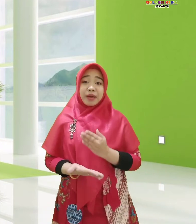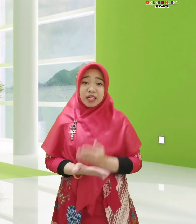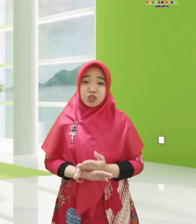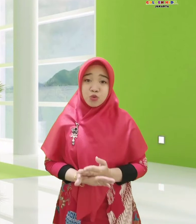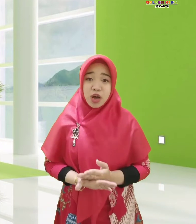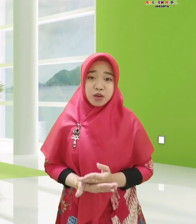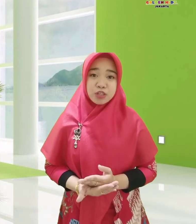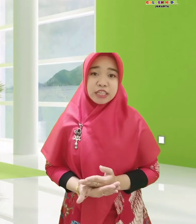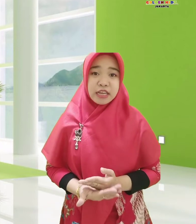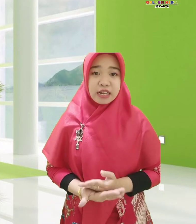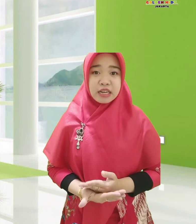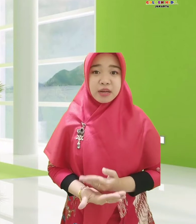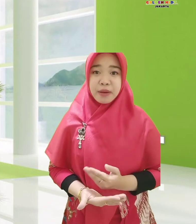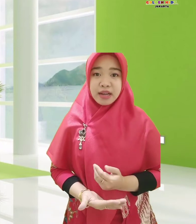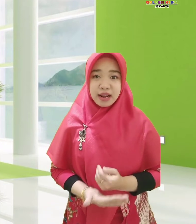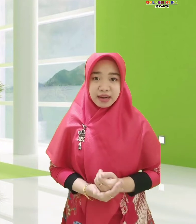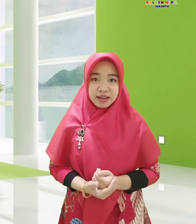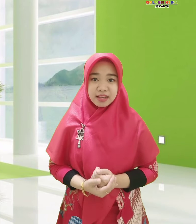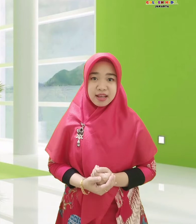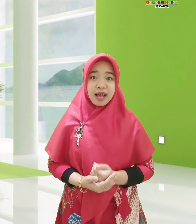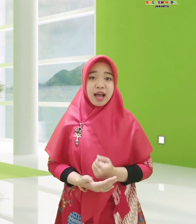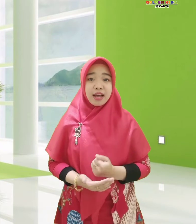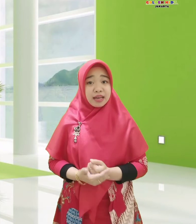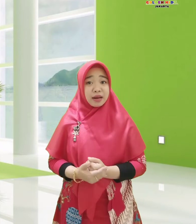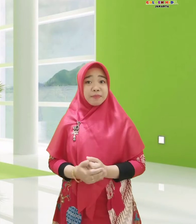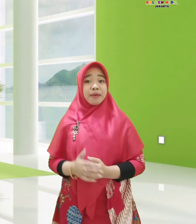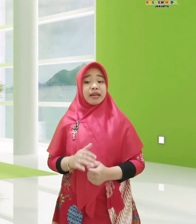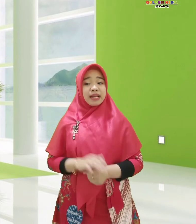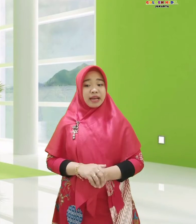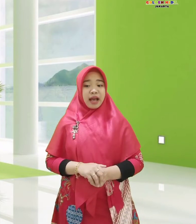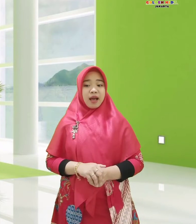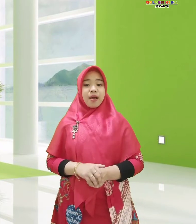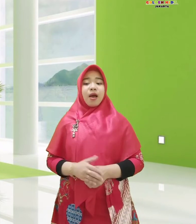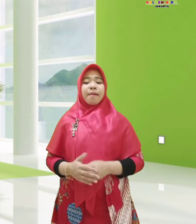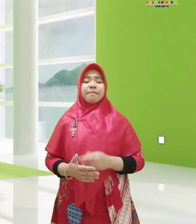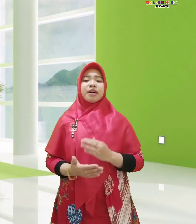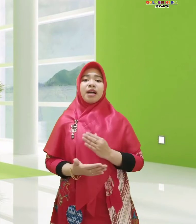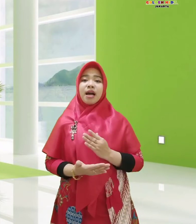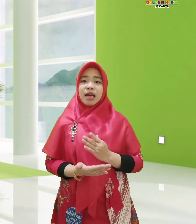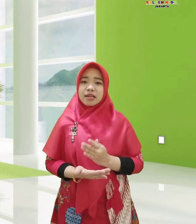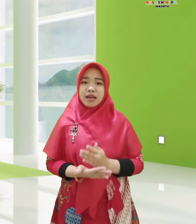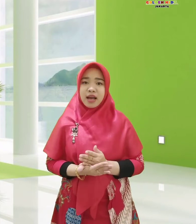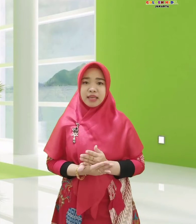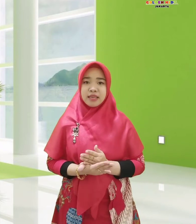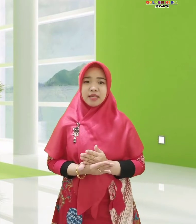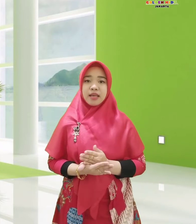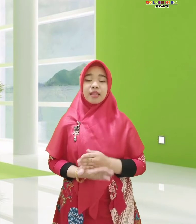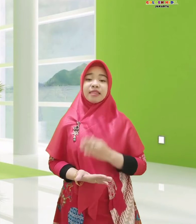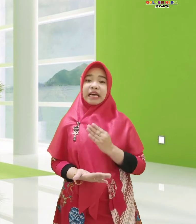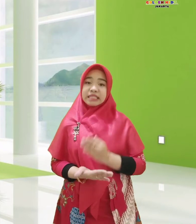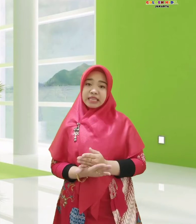parents juga harus ajarkan kepada anak agar mereka menghargai